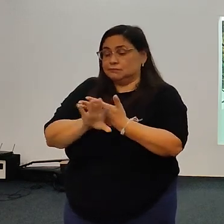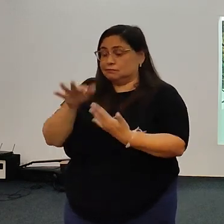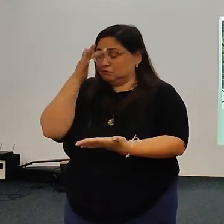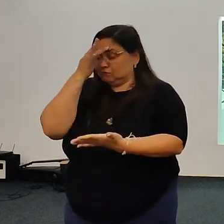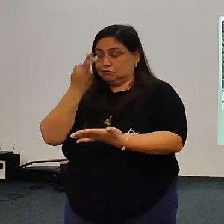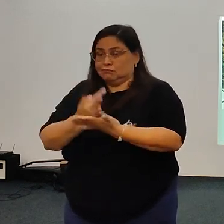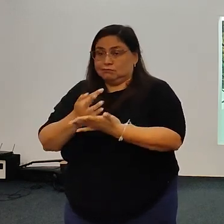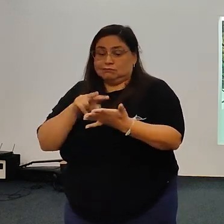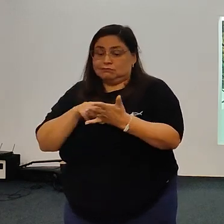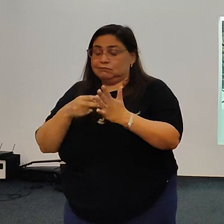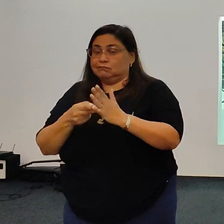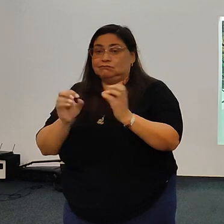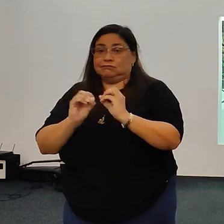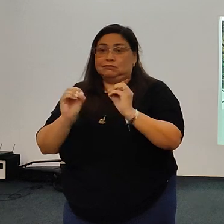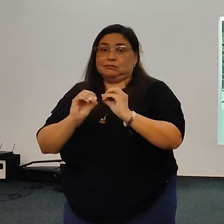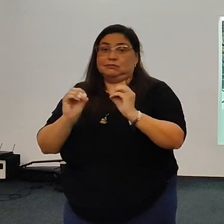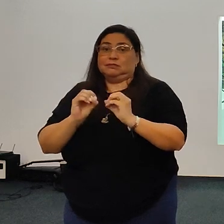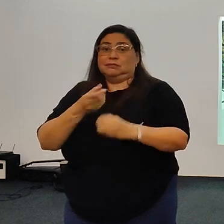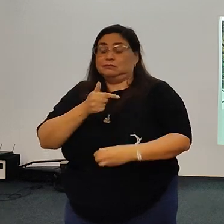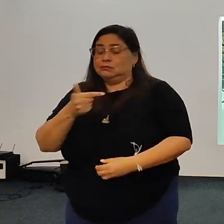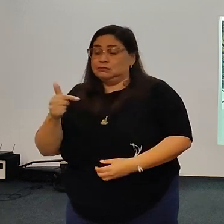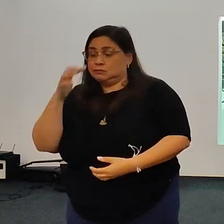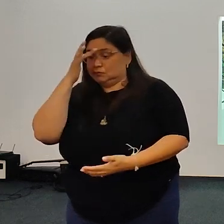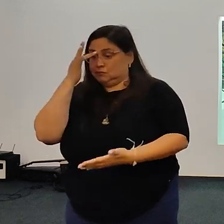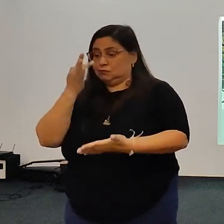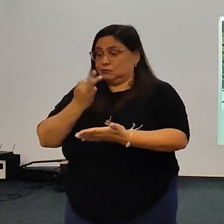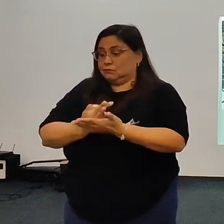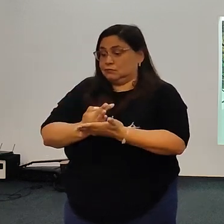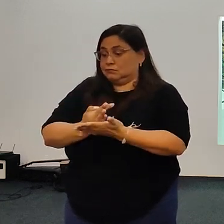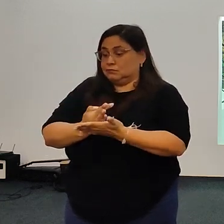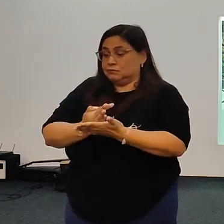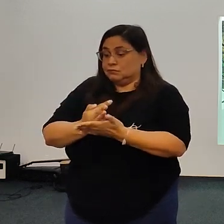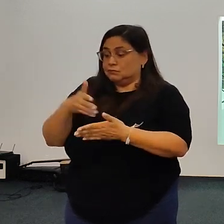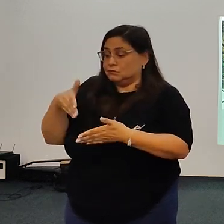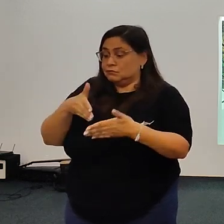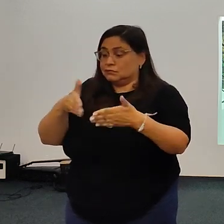tem sentido, a nossa fé não tem rumo nenhum,